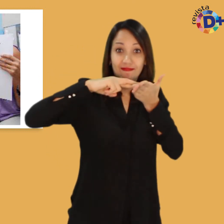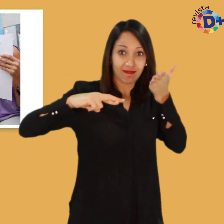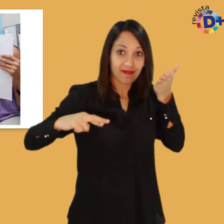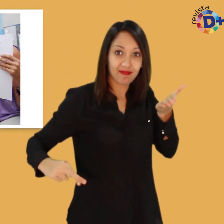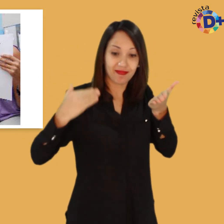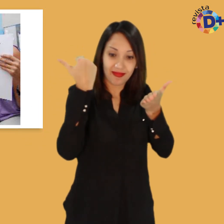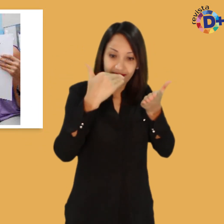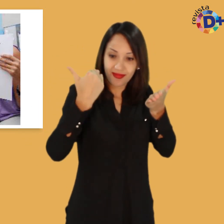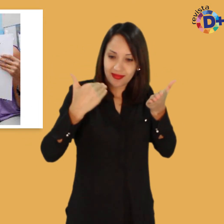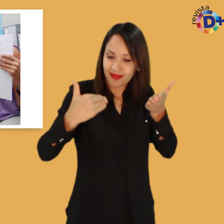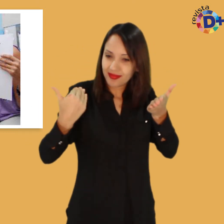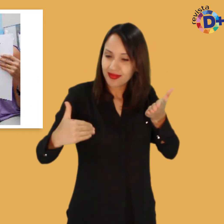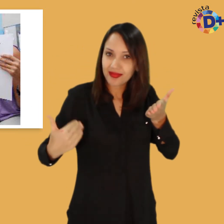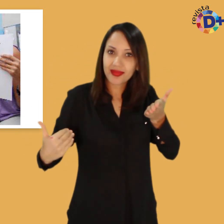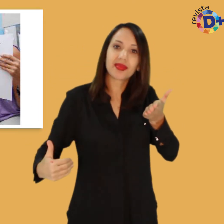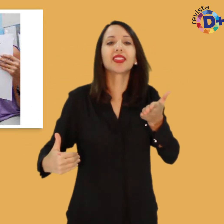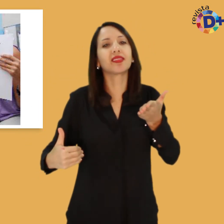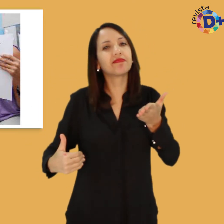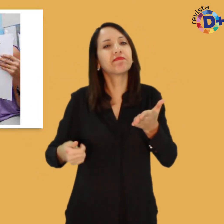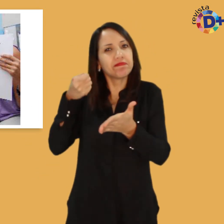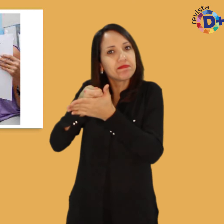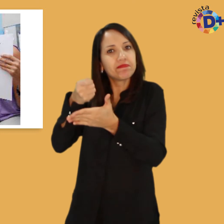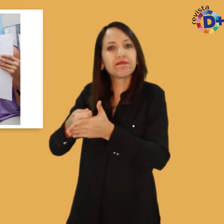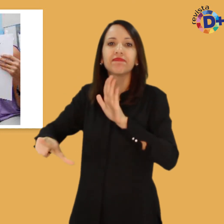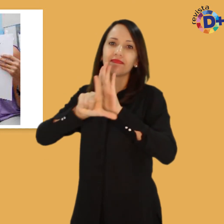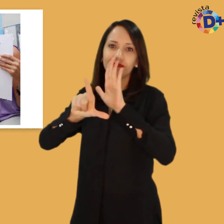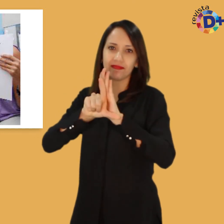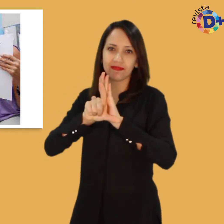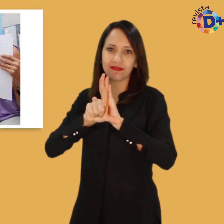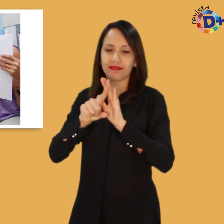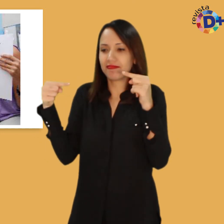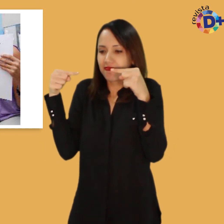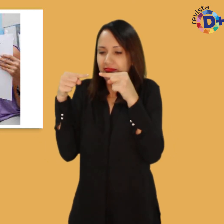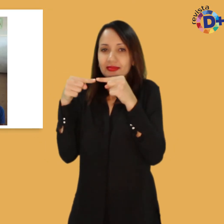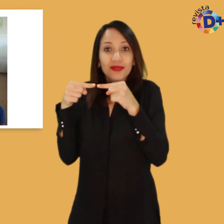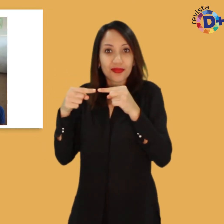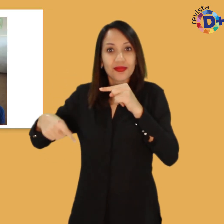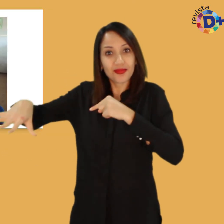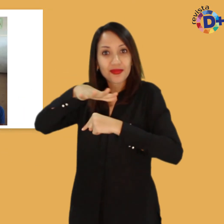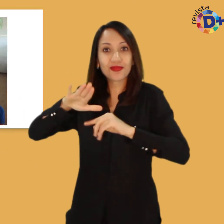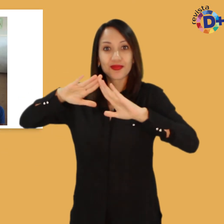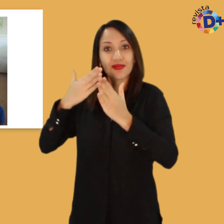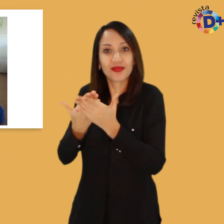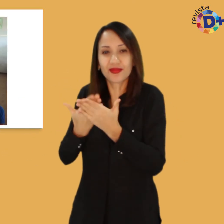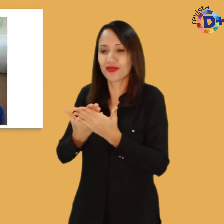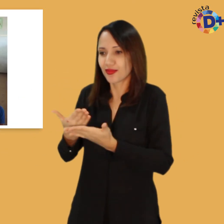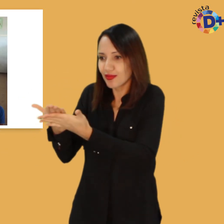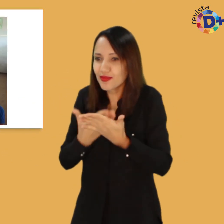que convalida as determinações legais e alinha-se aos estudos do campo da surdez sobre educação